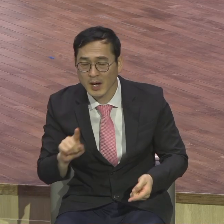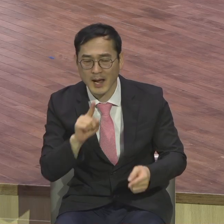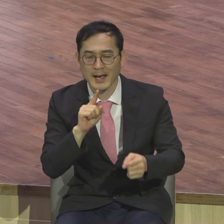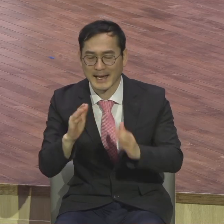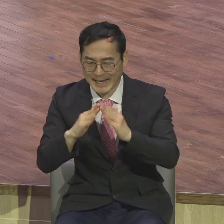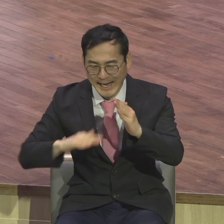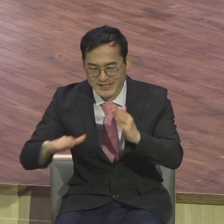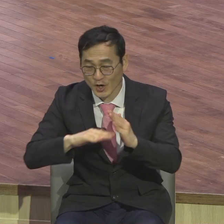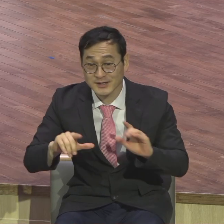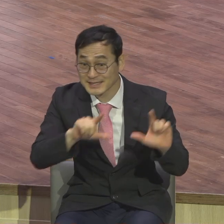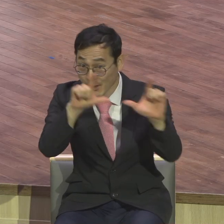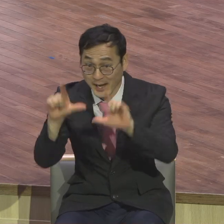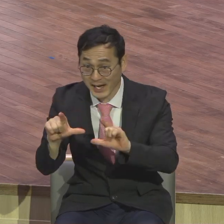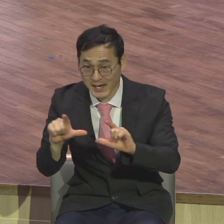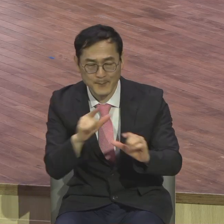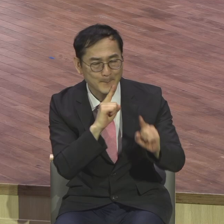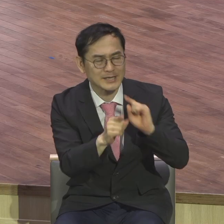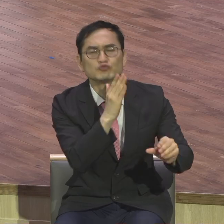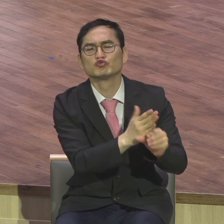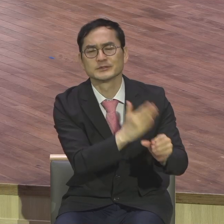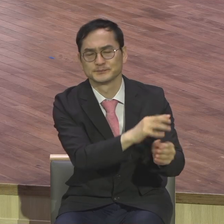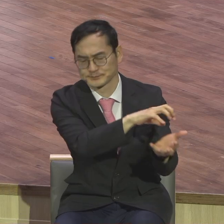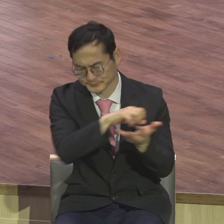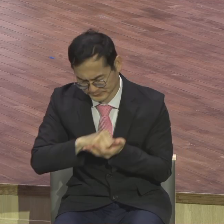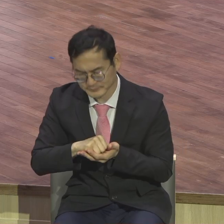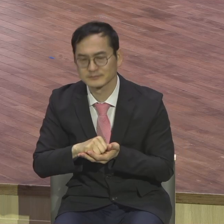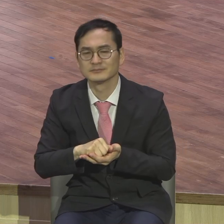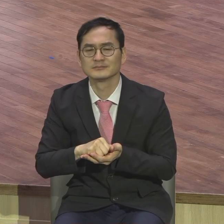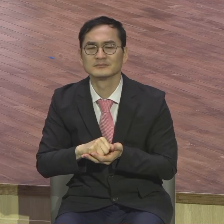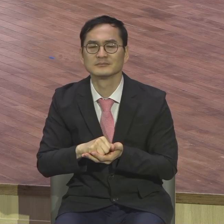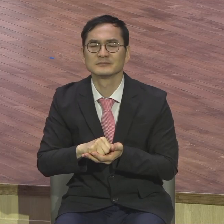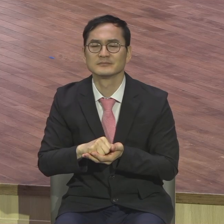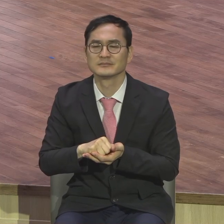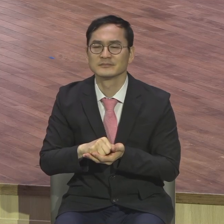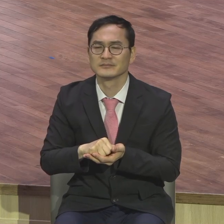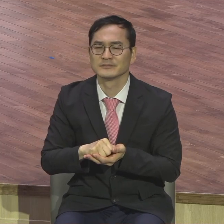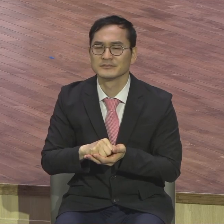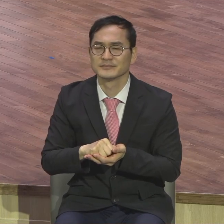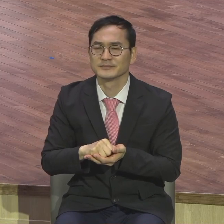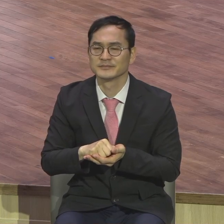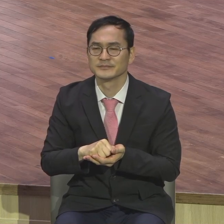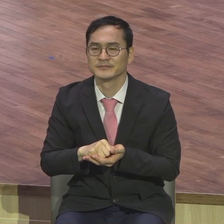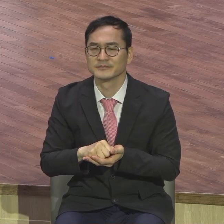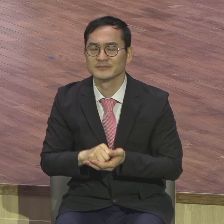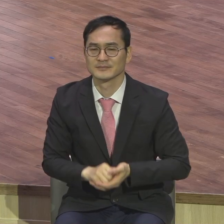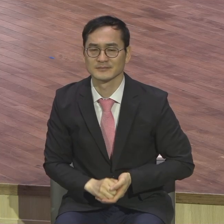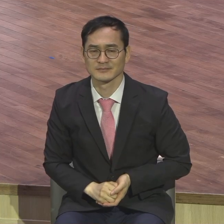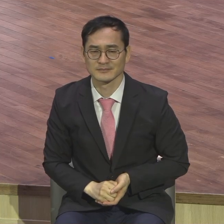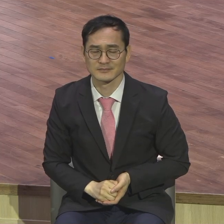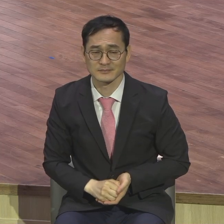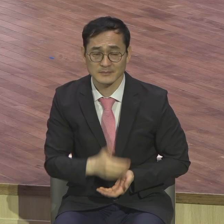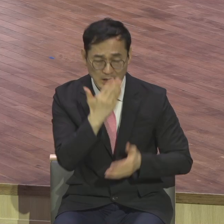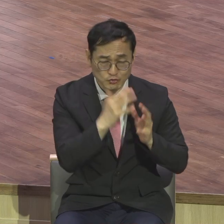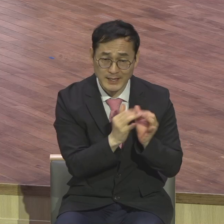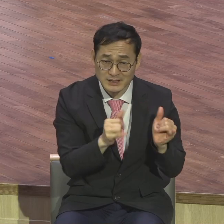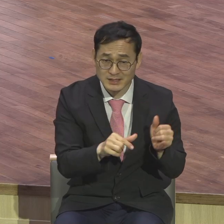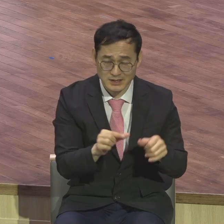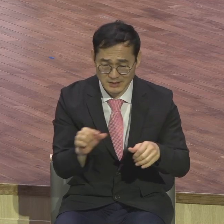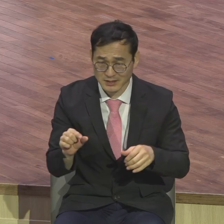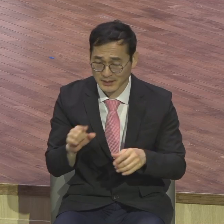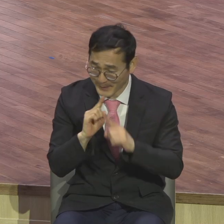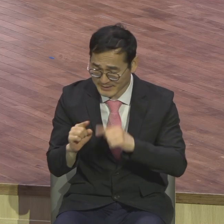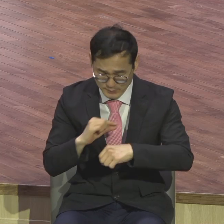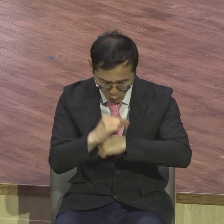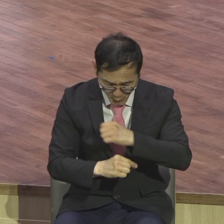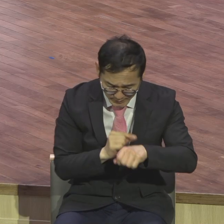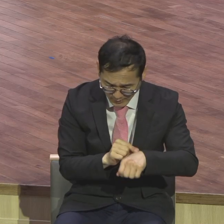말씀이 돼야 된다. 가정생활의 중심 이걸 강조합니다. 그런데 유대인들은 말씀을 손목에 매라